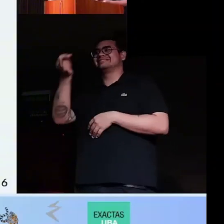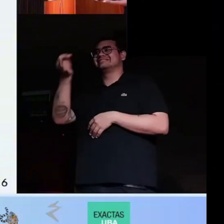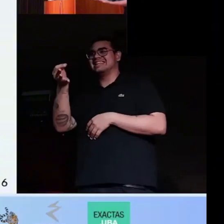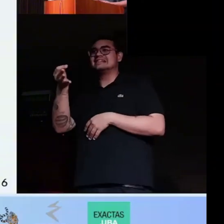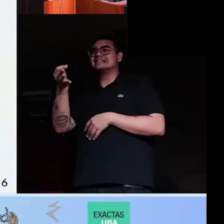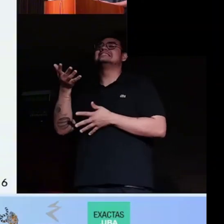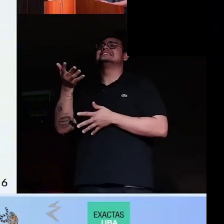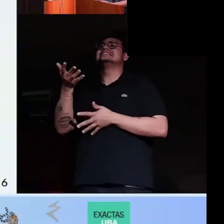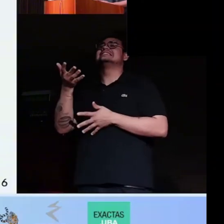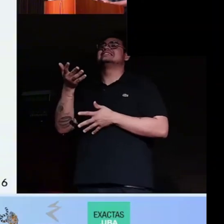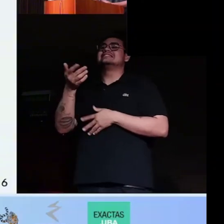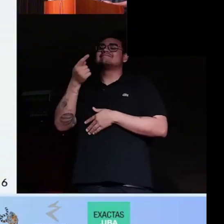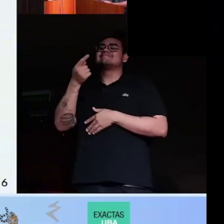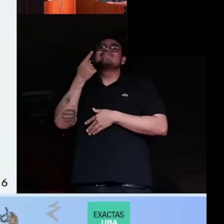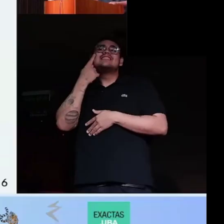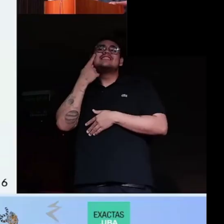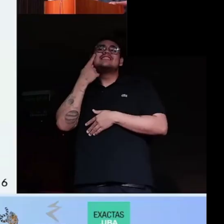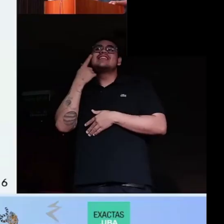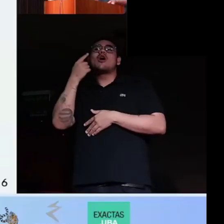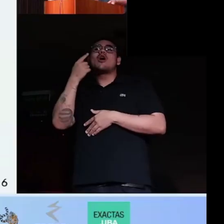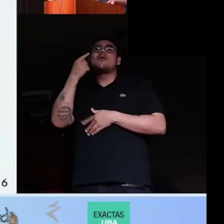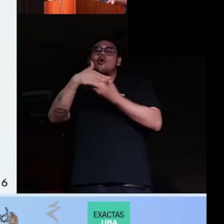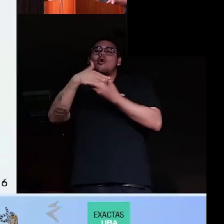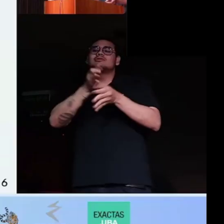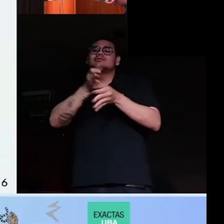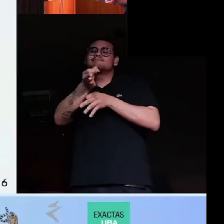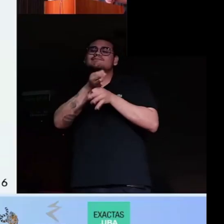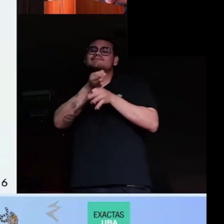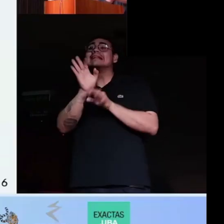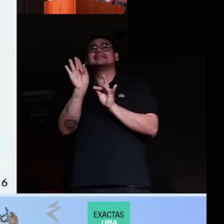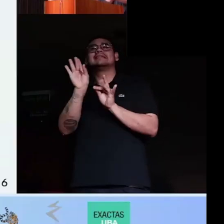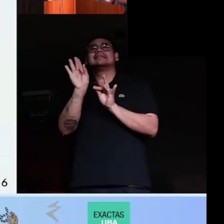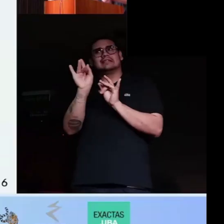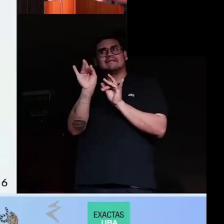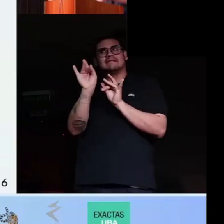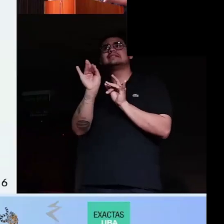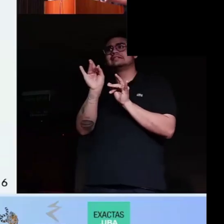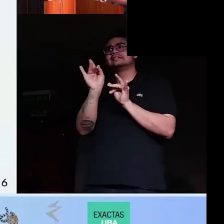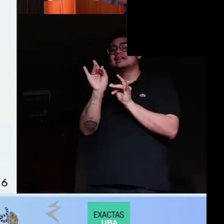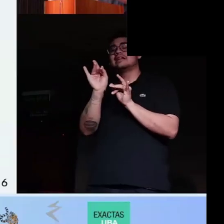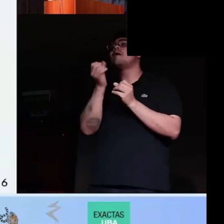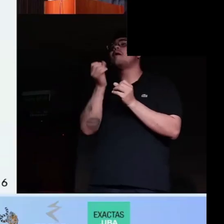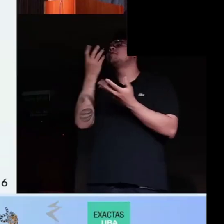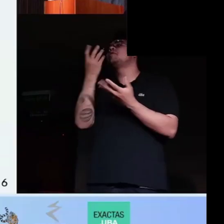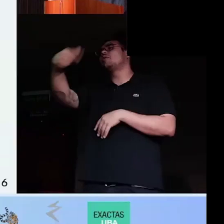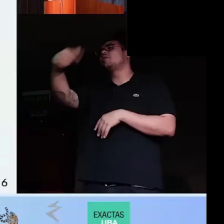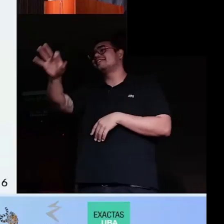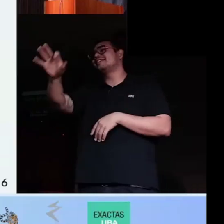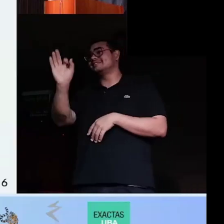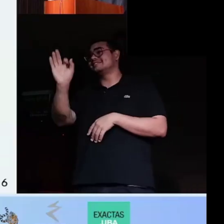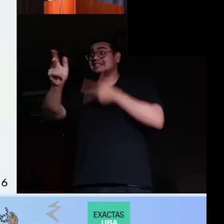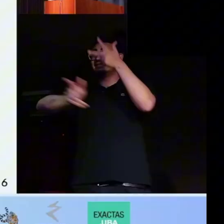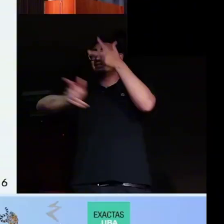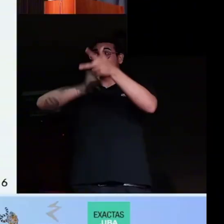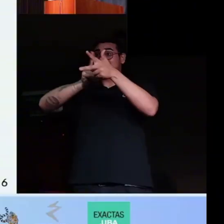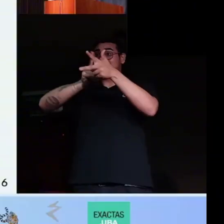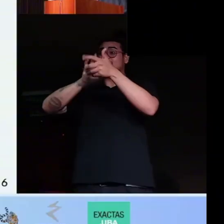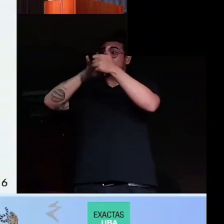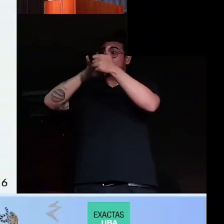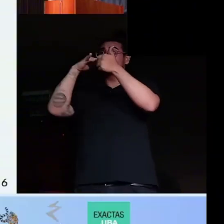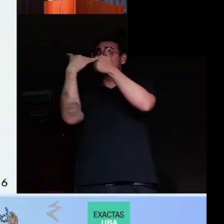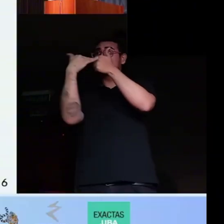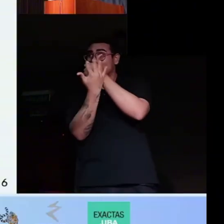de entrenar el programa porque las señas tienen contexto, tienen que reconocer distintas partes del